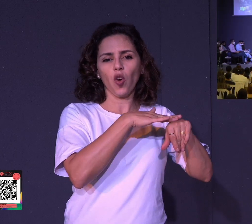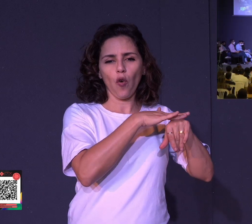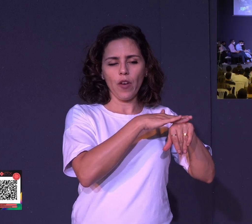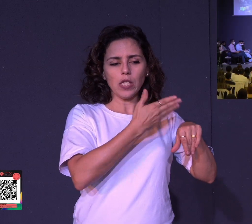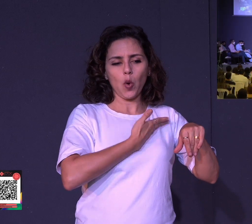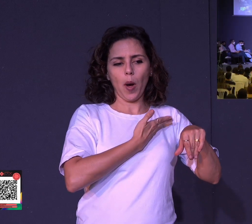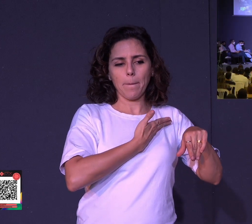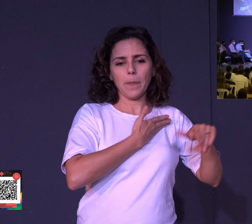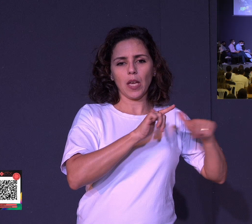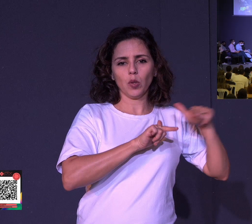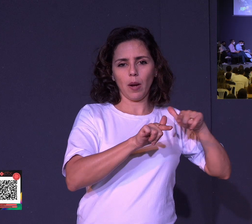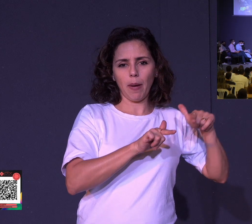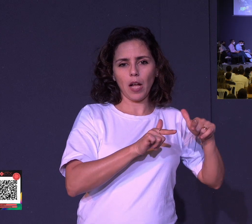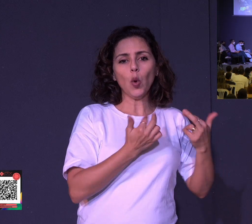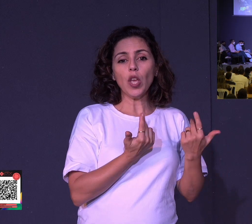Porque é puro.